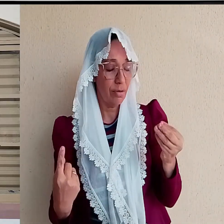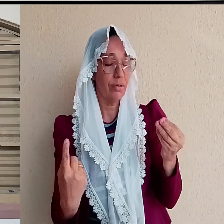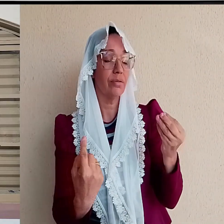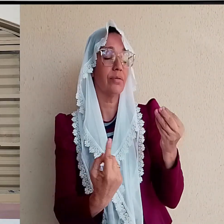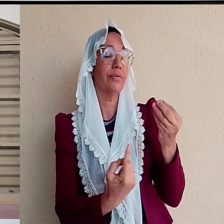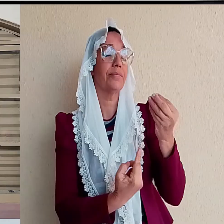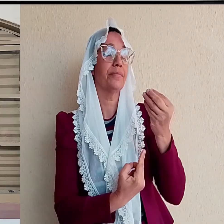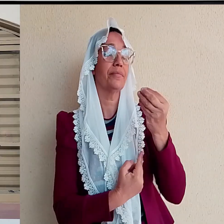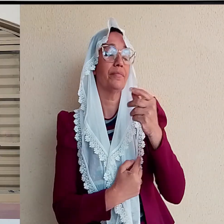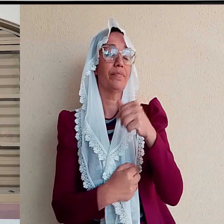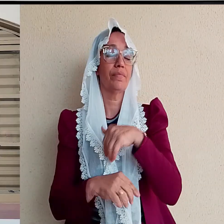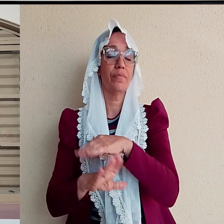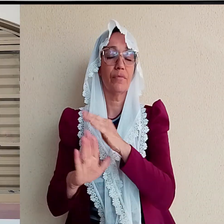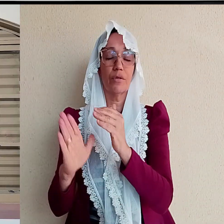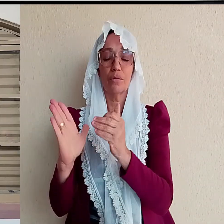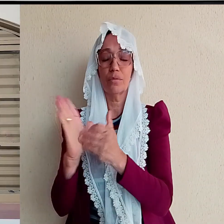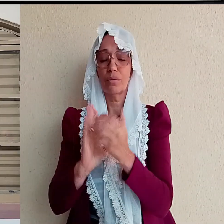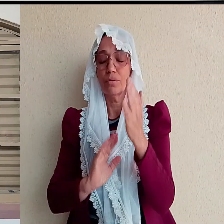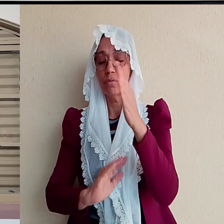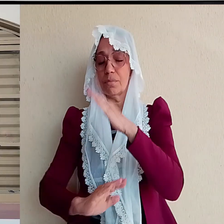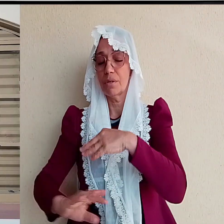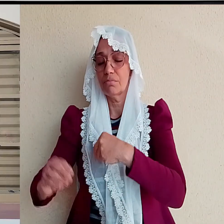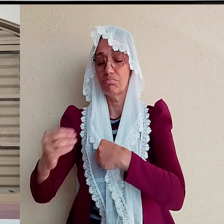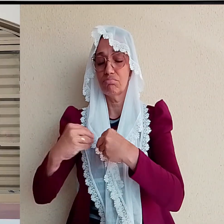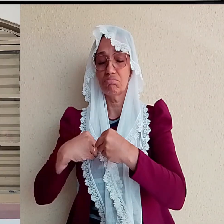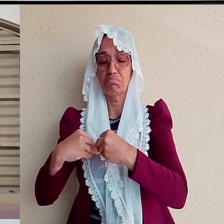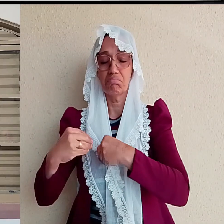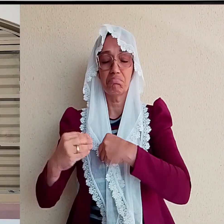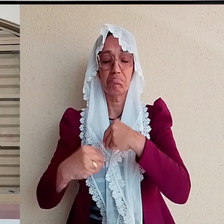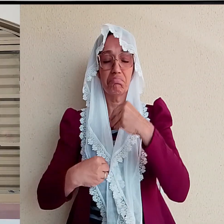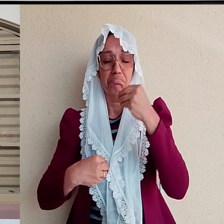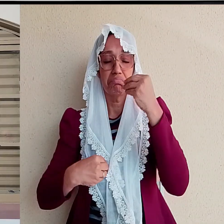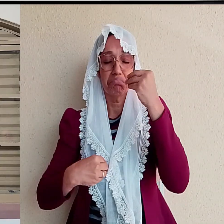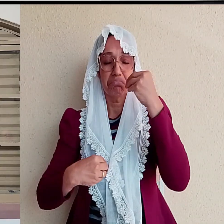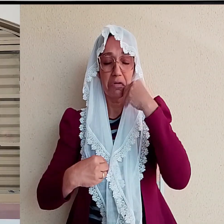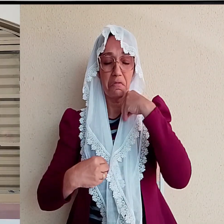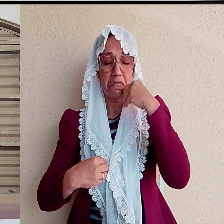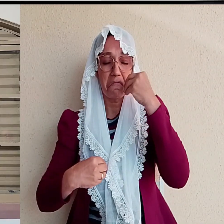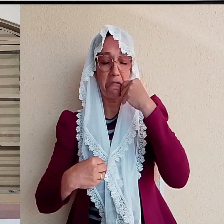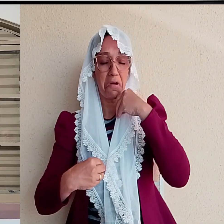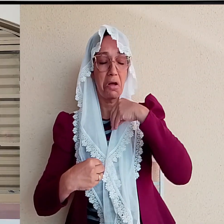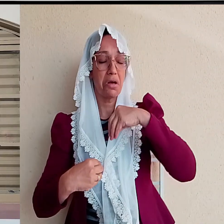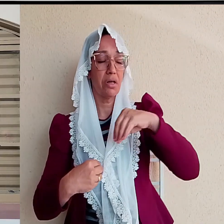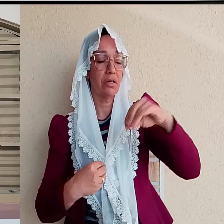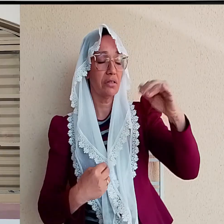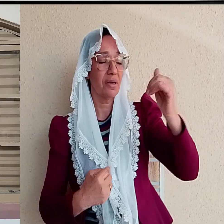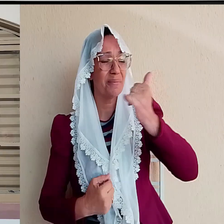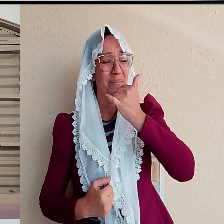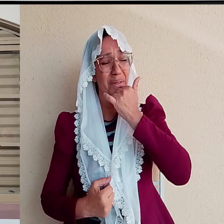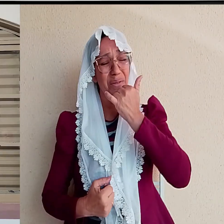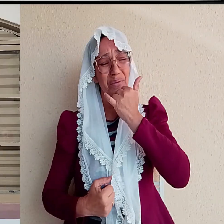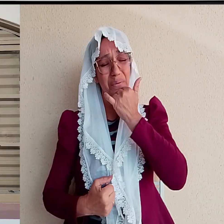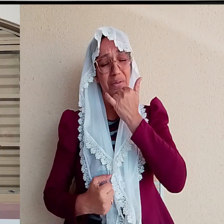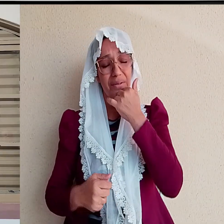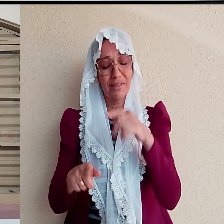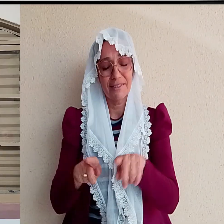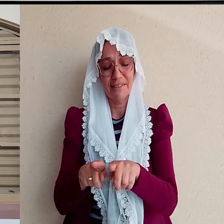e perdoa-nos as nossas dívidas, assim como nós